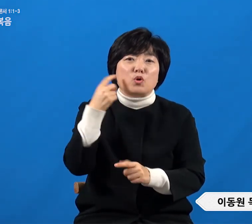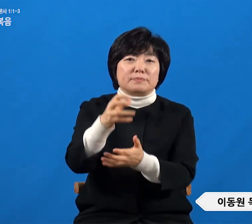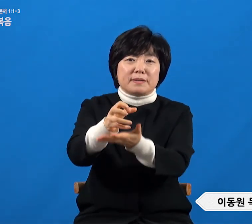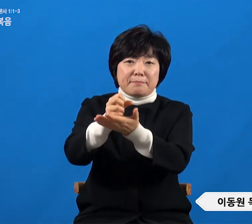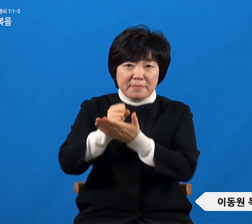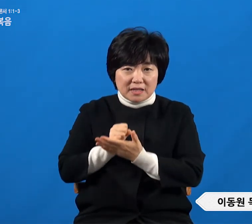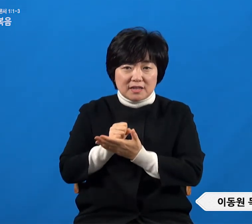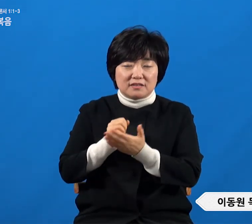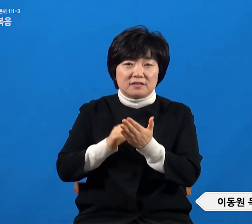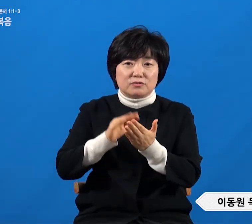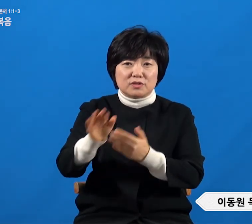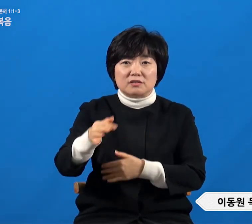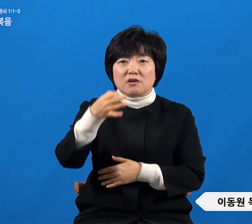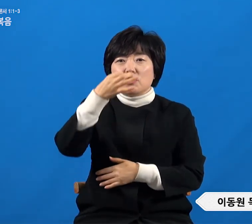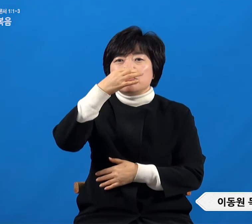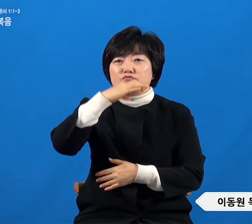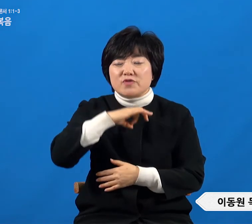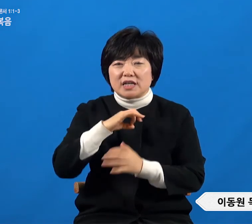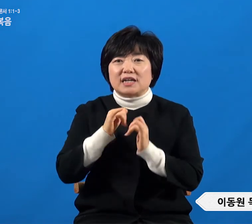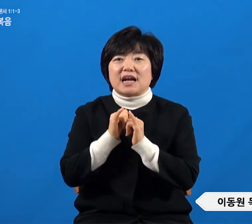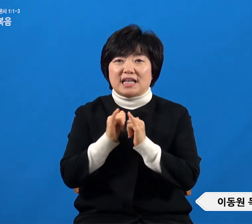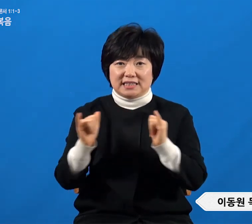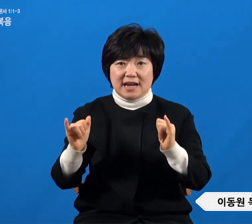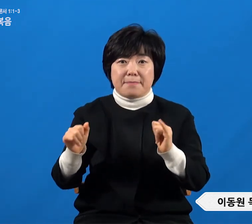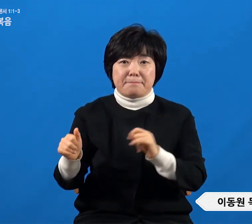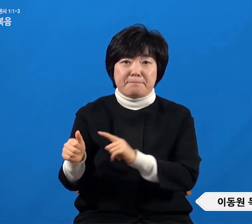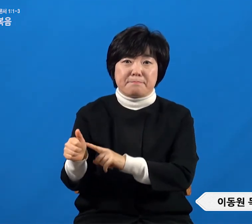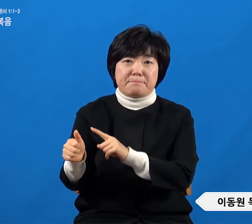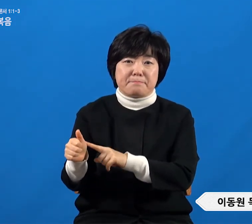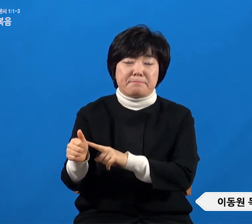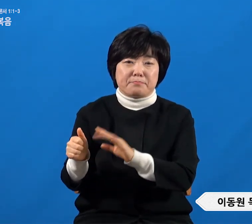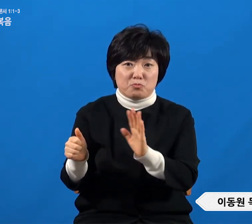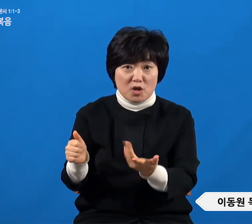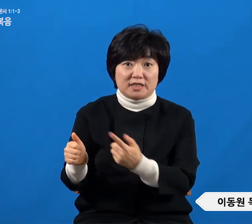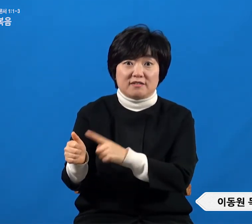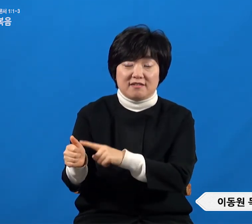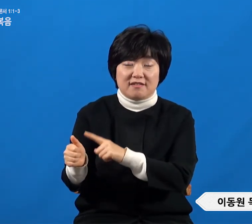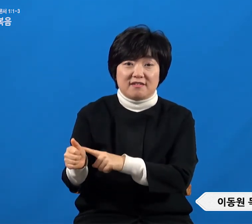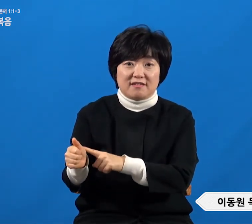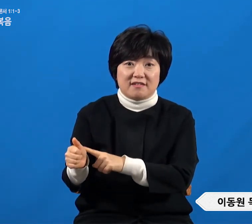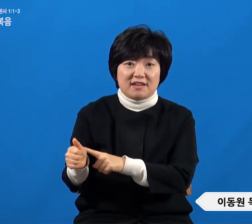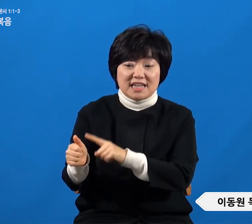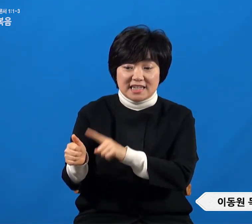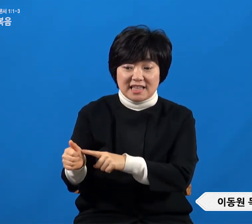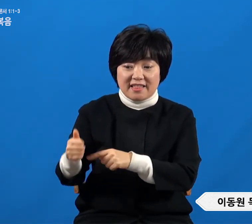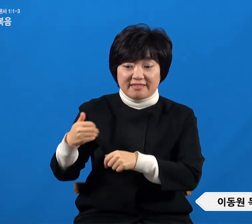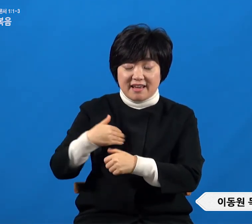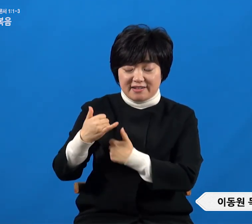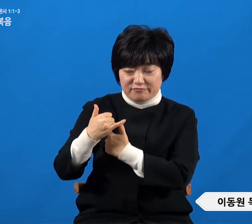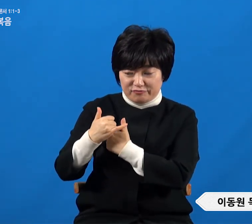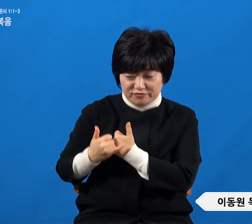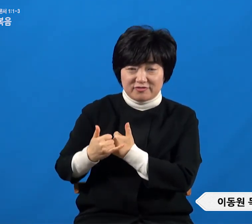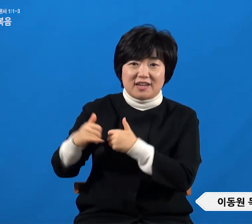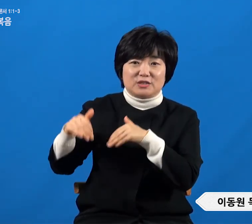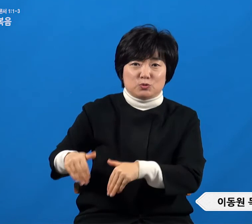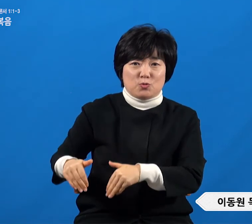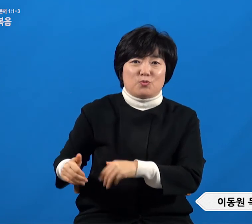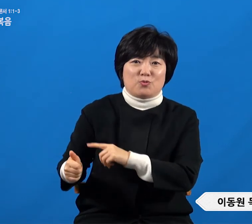그는 정말 유용한 존재, 유익한 존재가 되었다. 그는 이제 나의 신복이다.